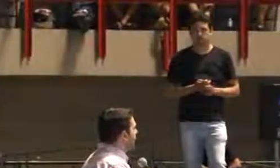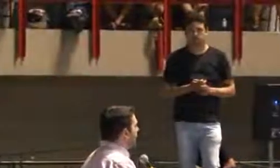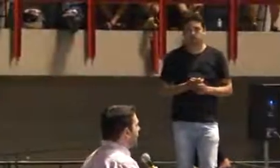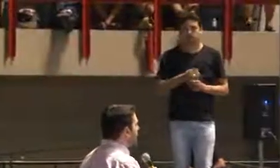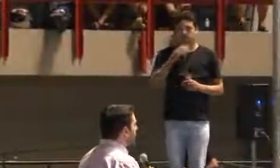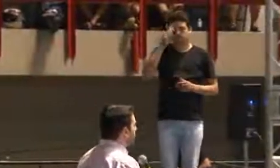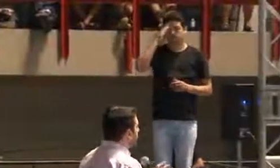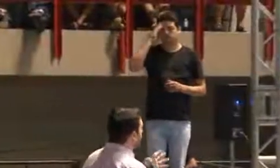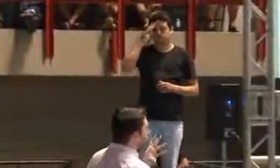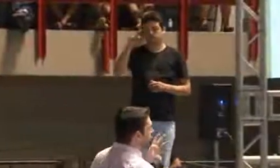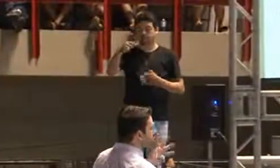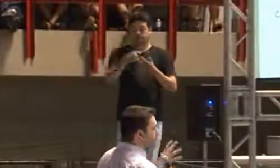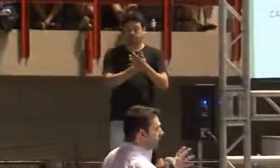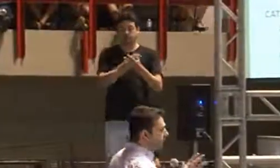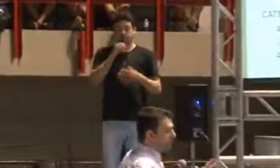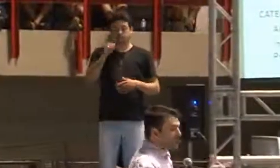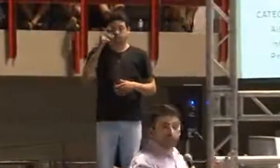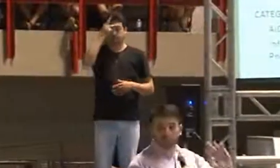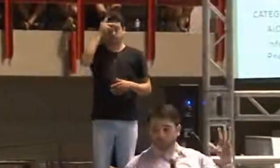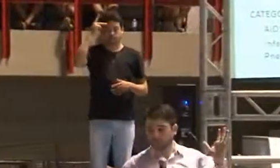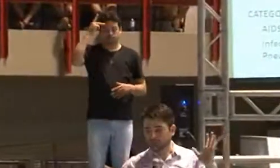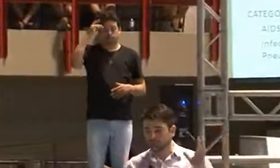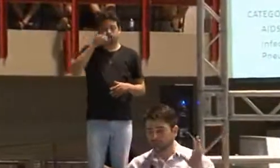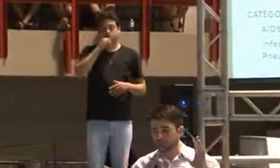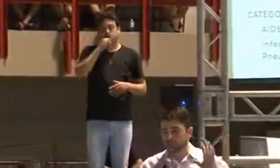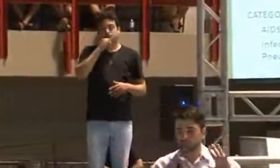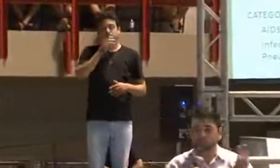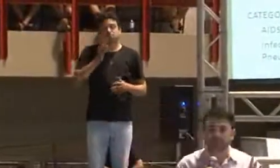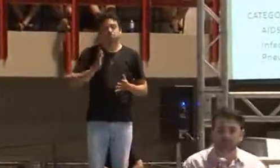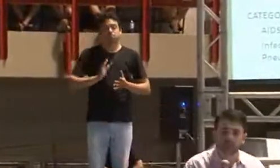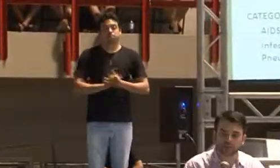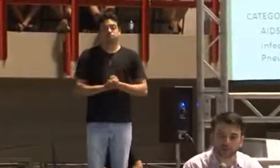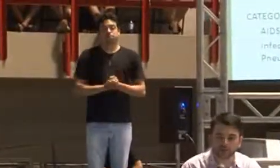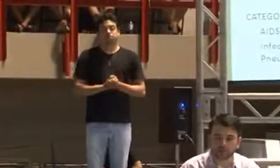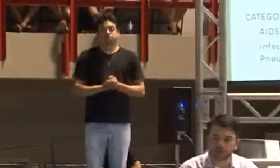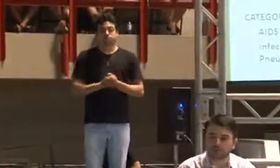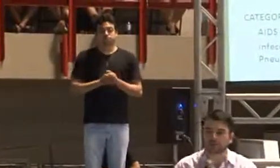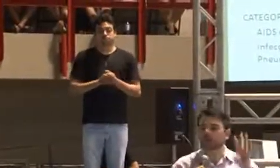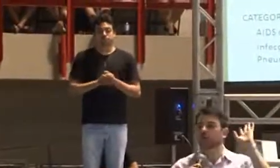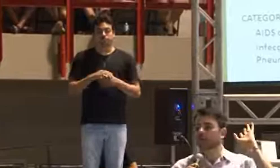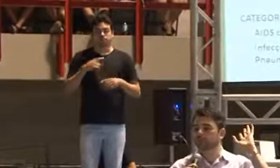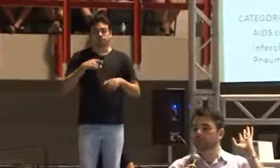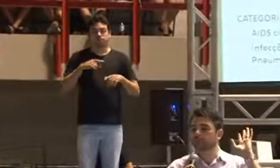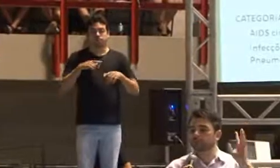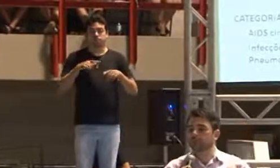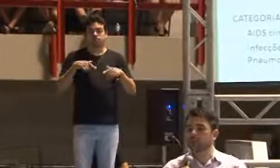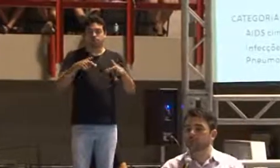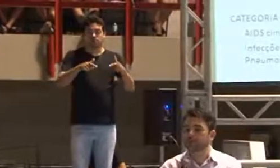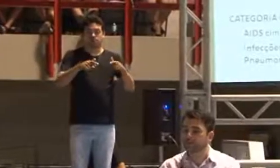Entendi. A pergunta dela é se a pessoa que, vamos supor, estou trabalhando aqui no laboratório, eu me cortei com